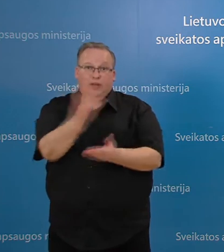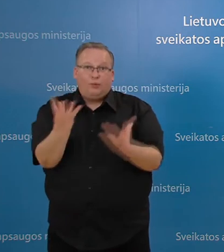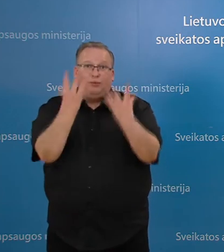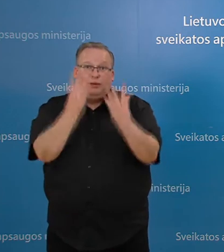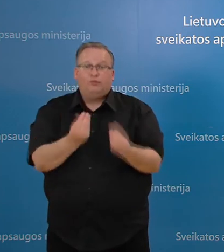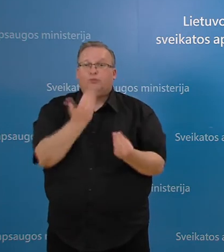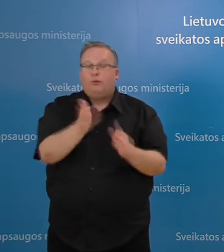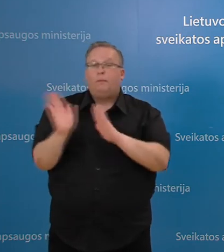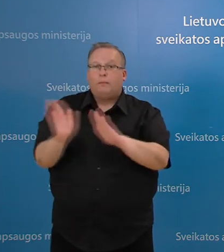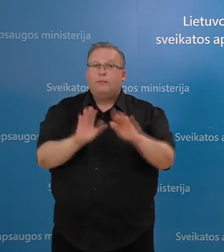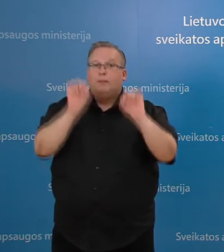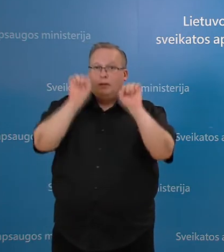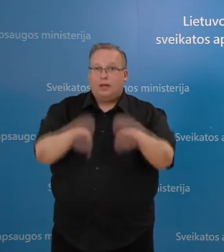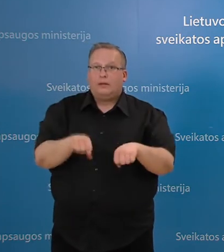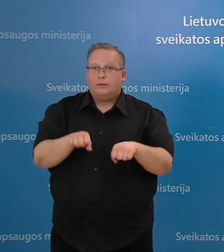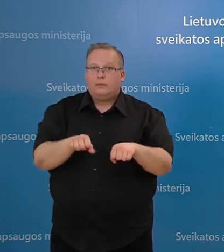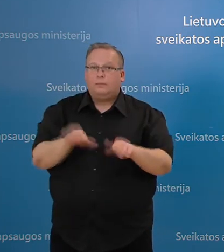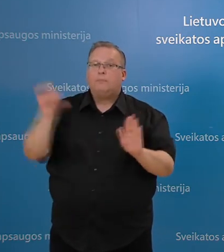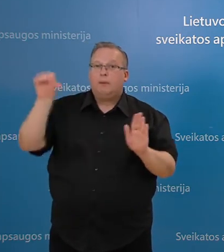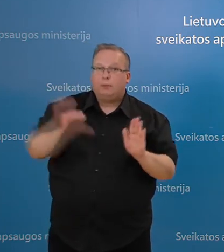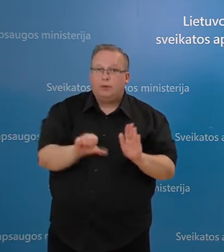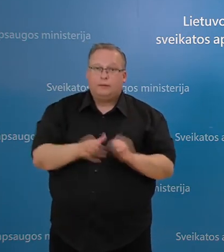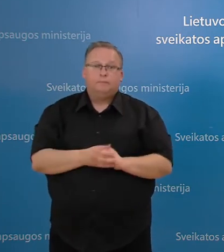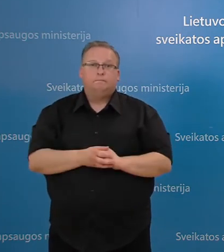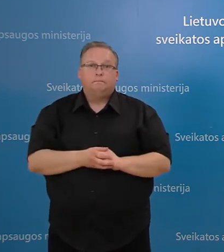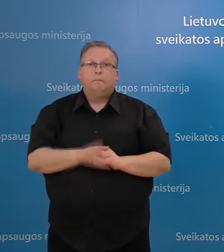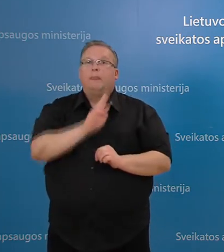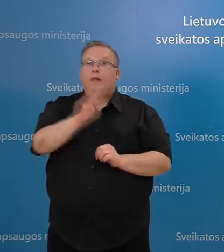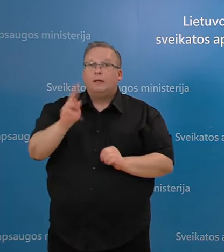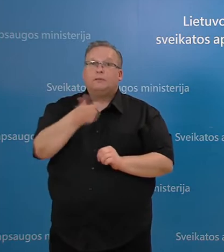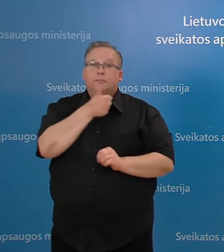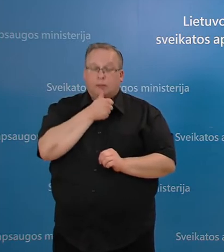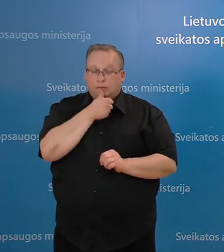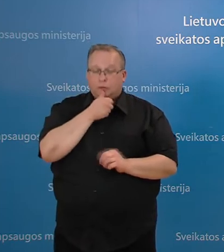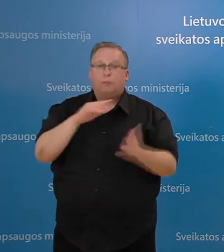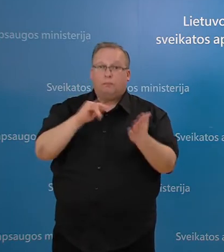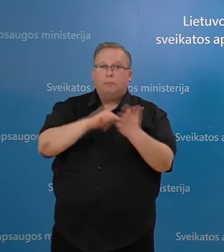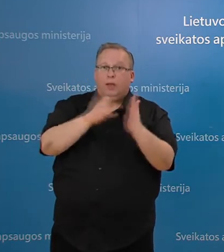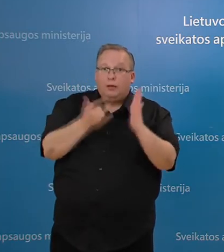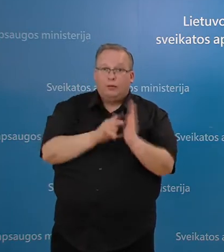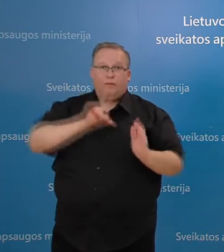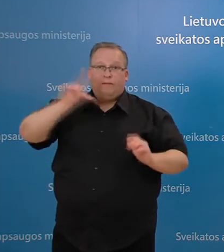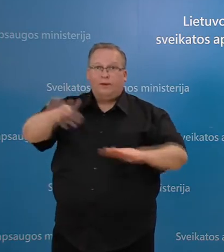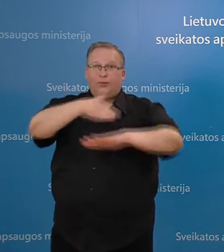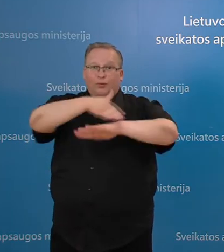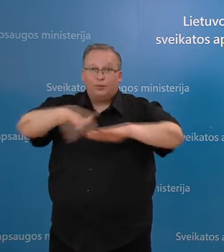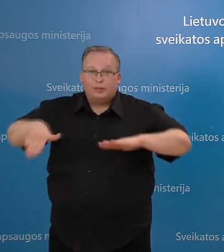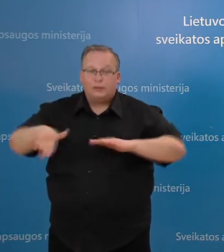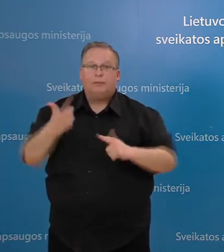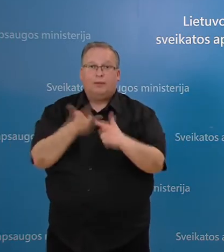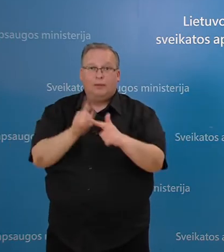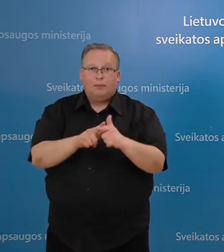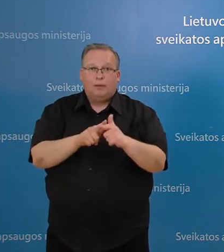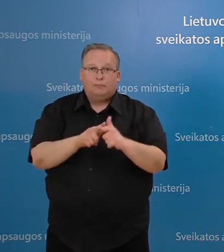gali situacija ženkliai pakisti. Taip kad tie, kurie keliauja asmenys į užsienio šalis, labai